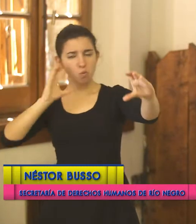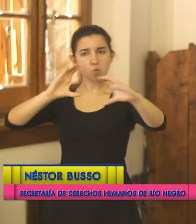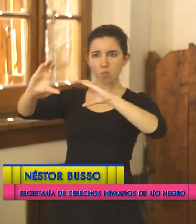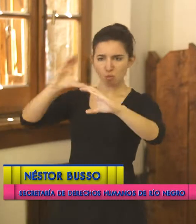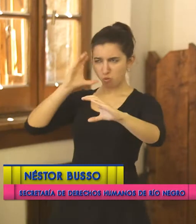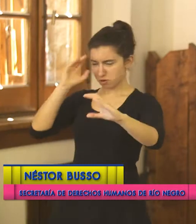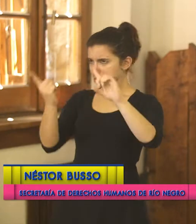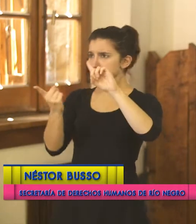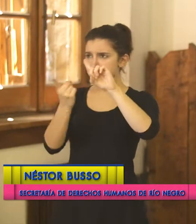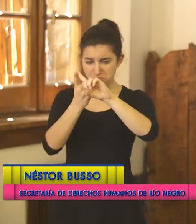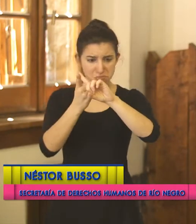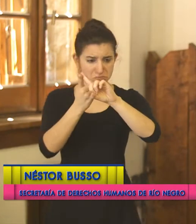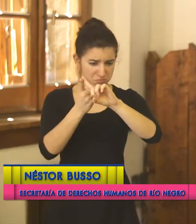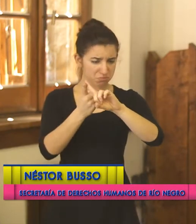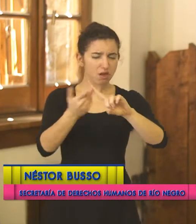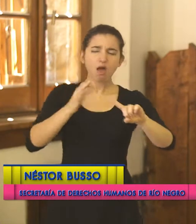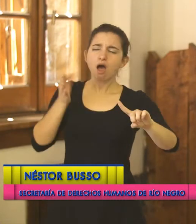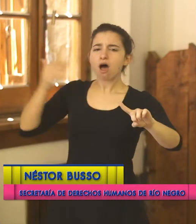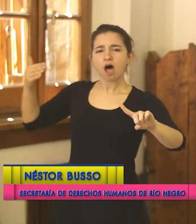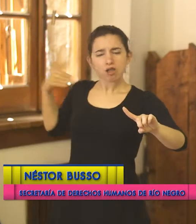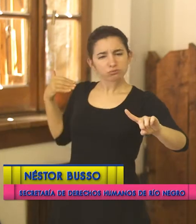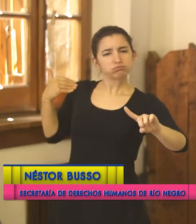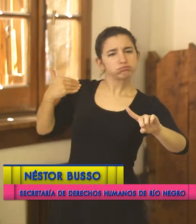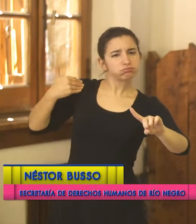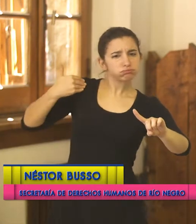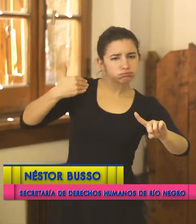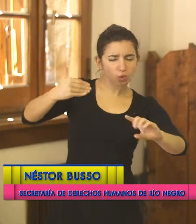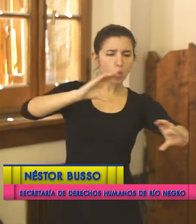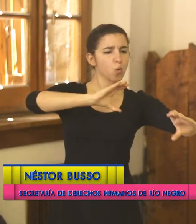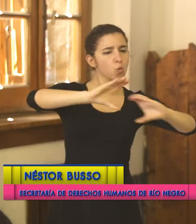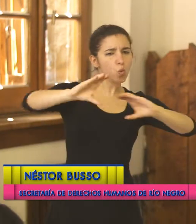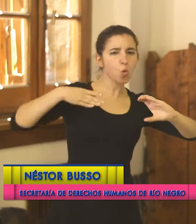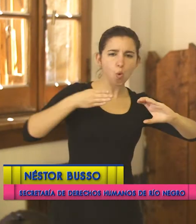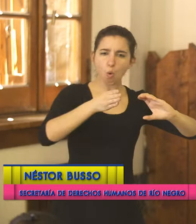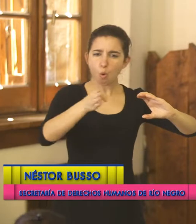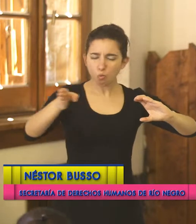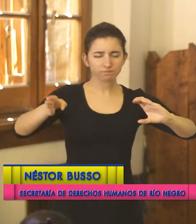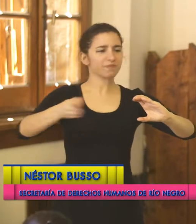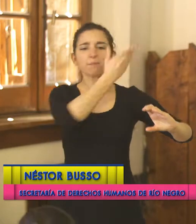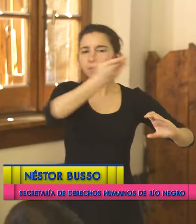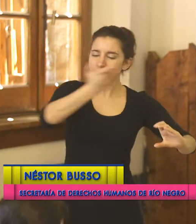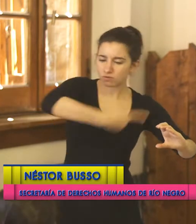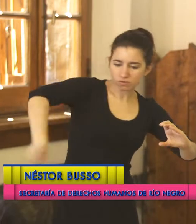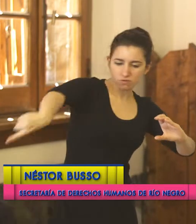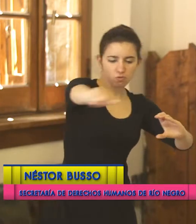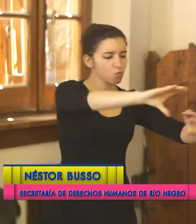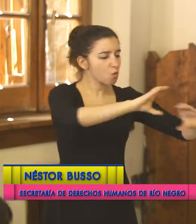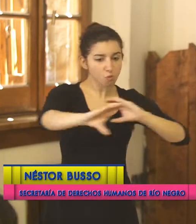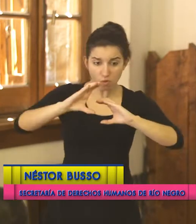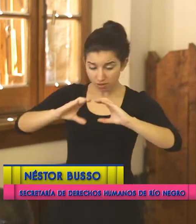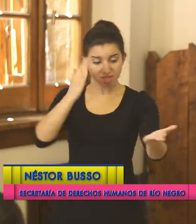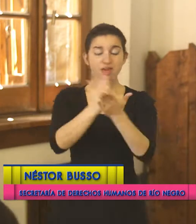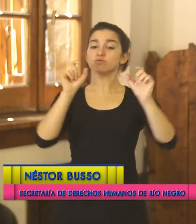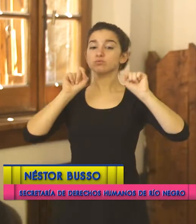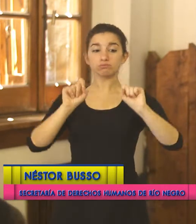convencido y lo hemos dicho desde hace muchos años que la comunicación es un derecho humano así lo